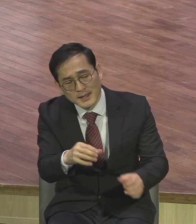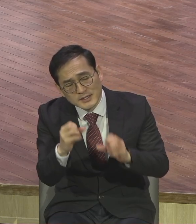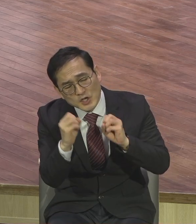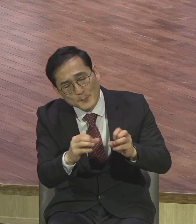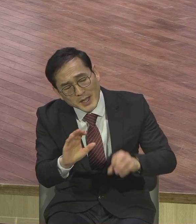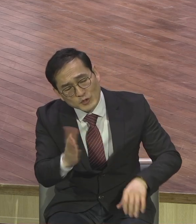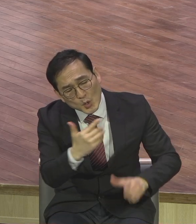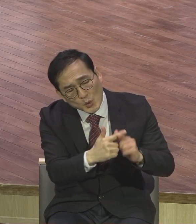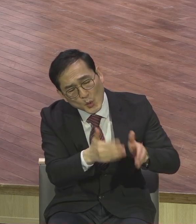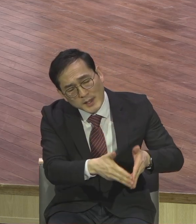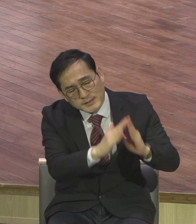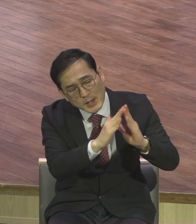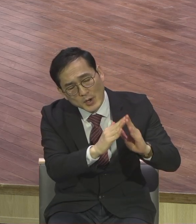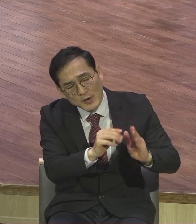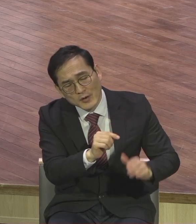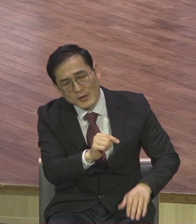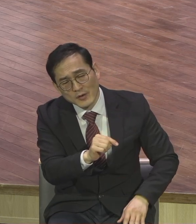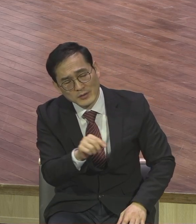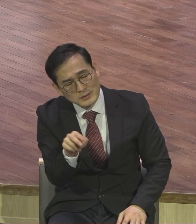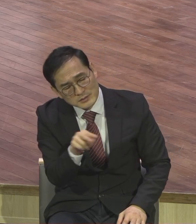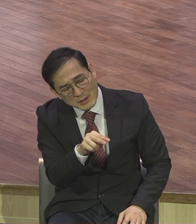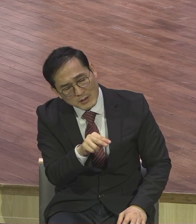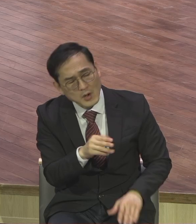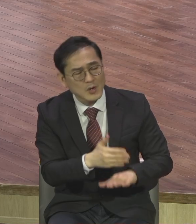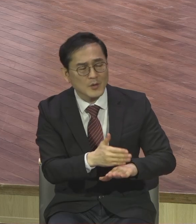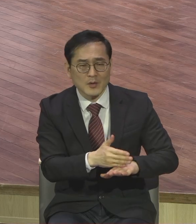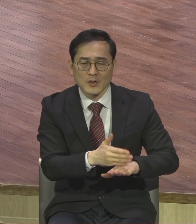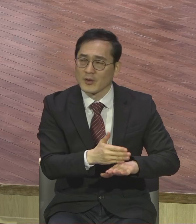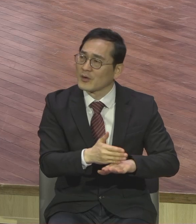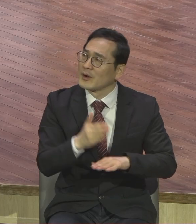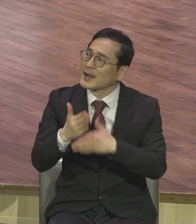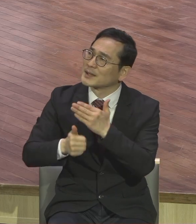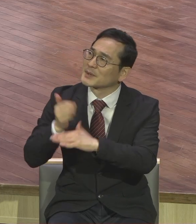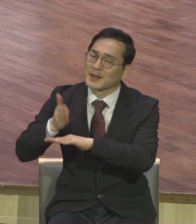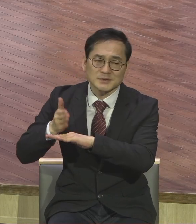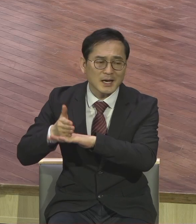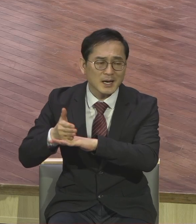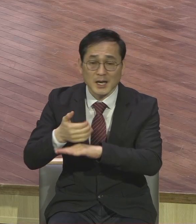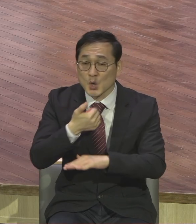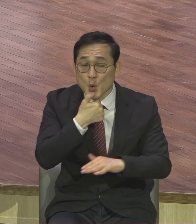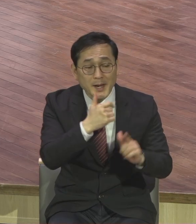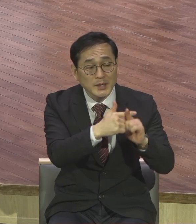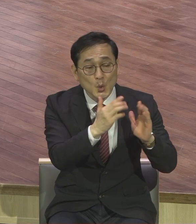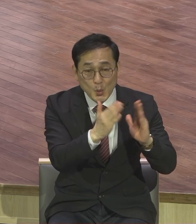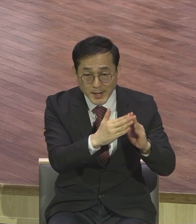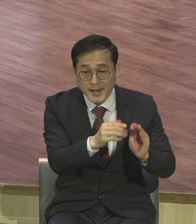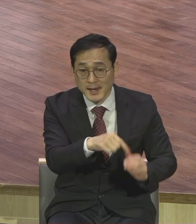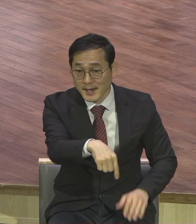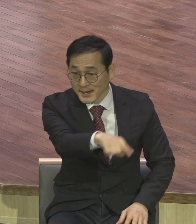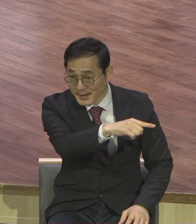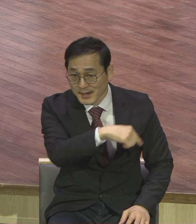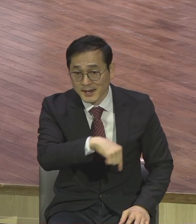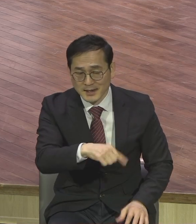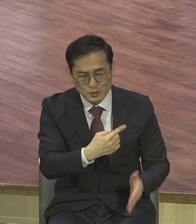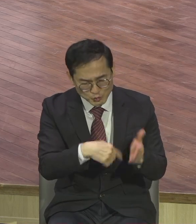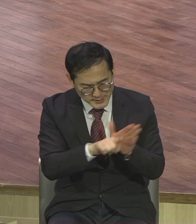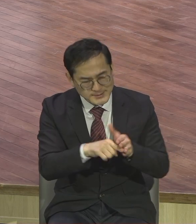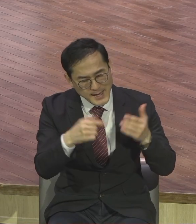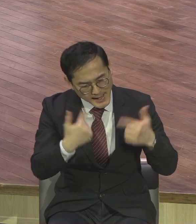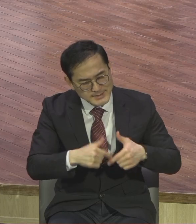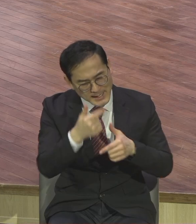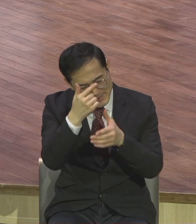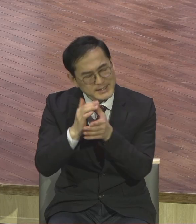고백을 그렇게 하면서 평상시에 로마에 있는 이 교회와 성도들을 위해서 내가